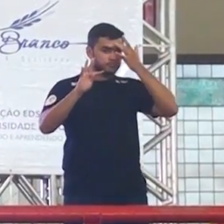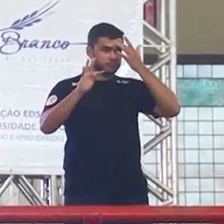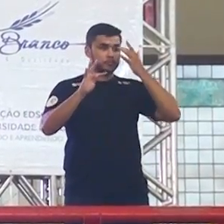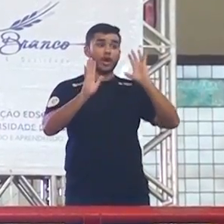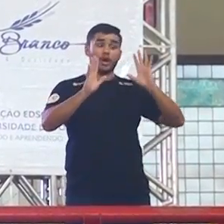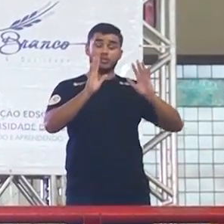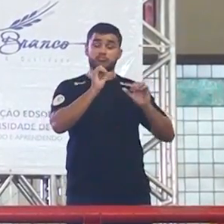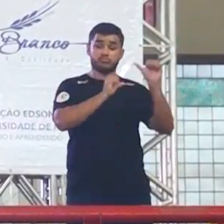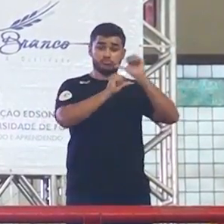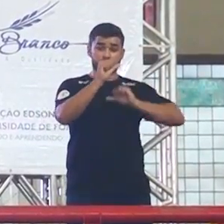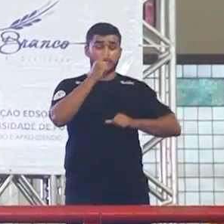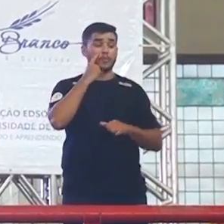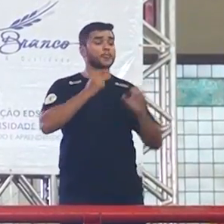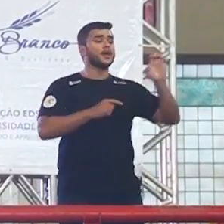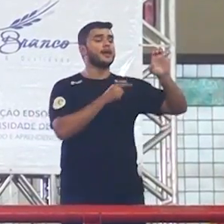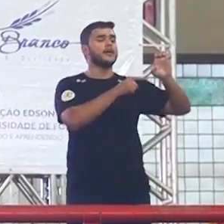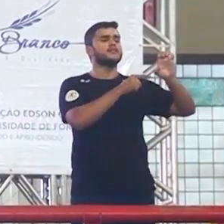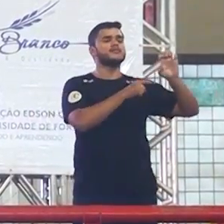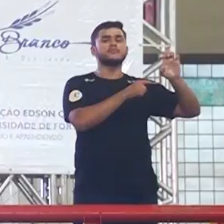vezes T. O que é o E?